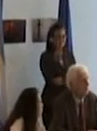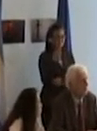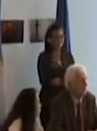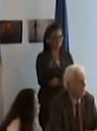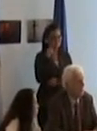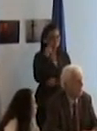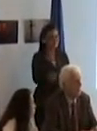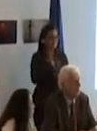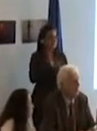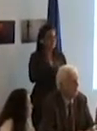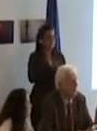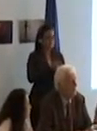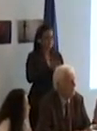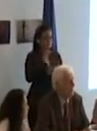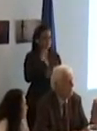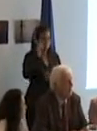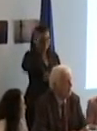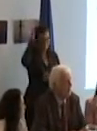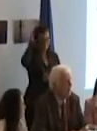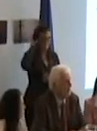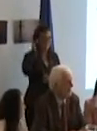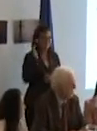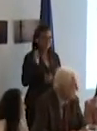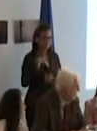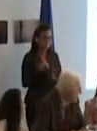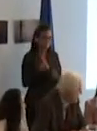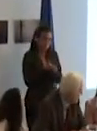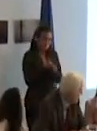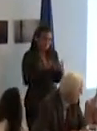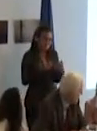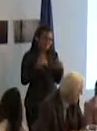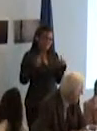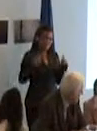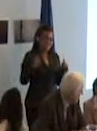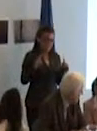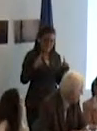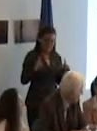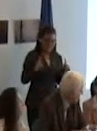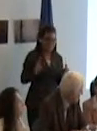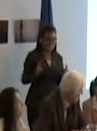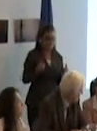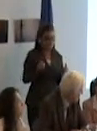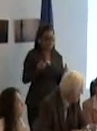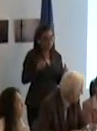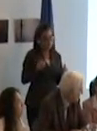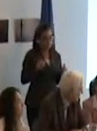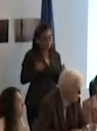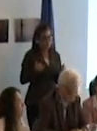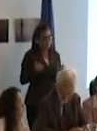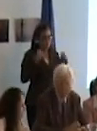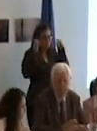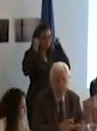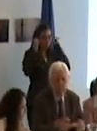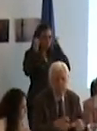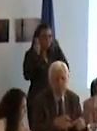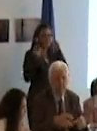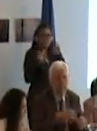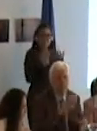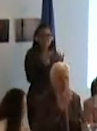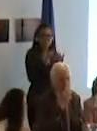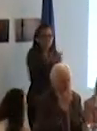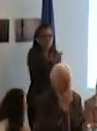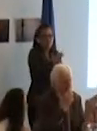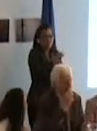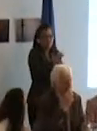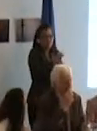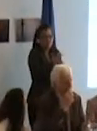Generó múltiples inquietudes. Lo que tratamos de hacer es clasificar algunas